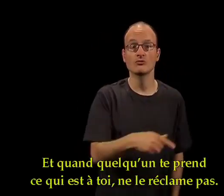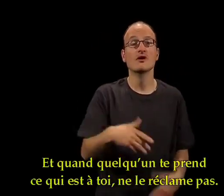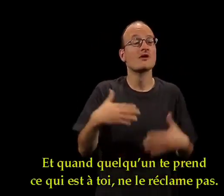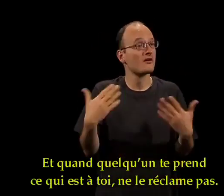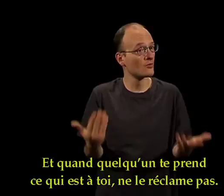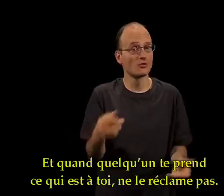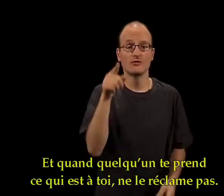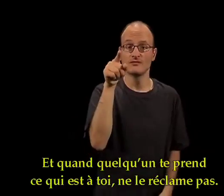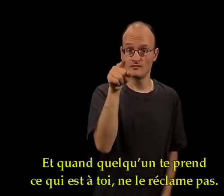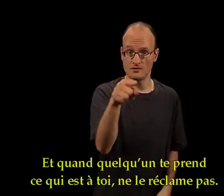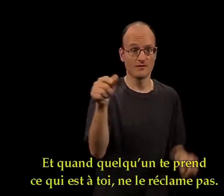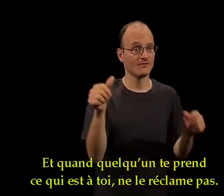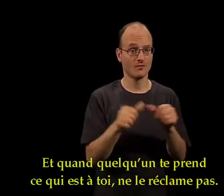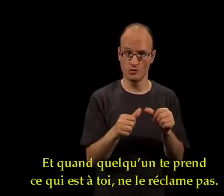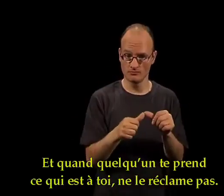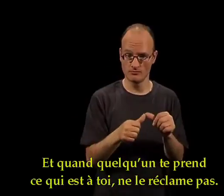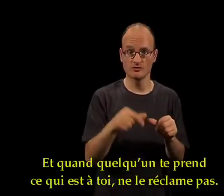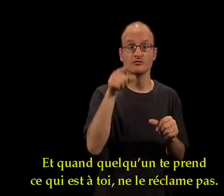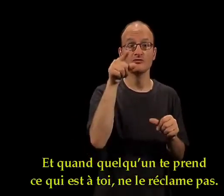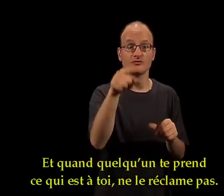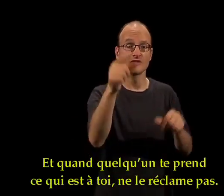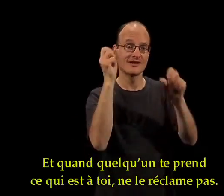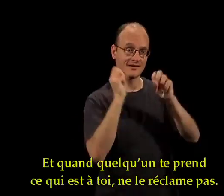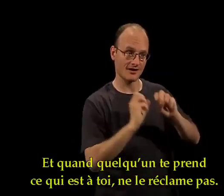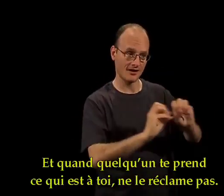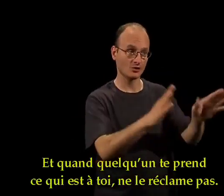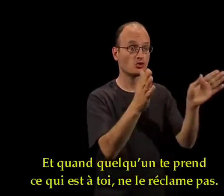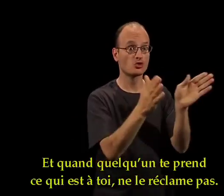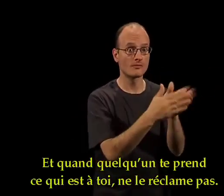Et quand quelqu'un te prend ce qui est à toi, ne le réclame pas.